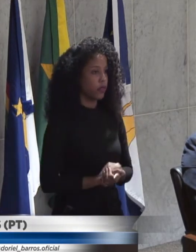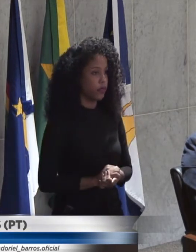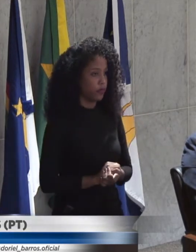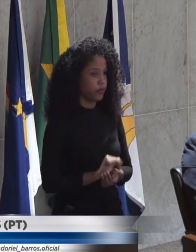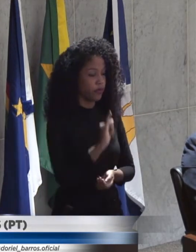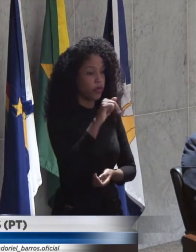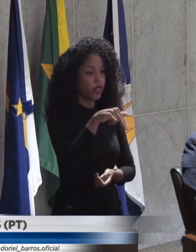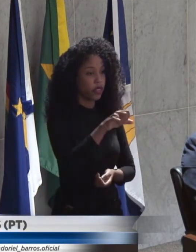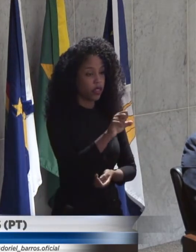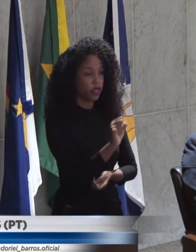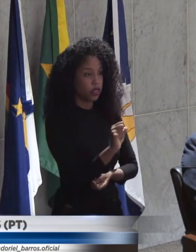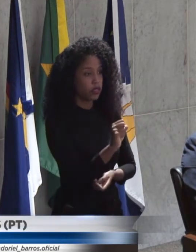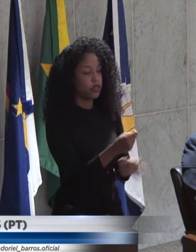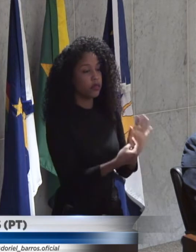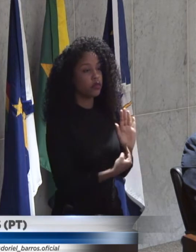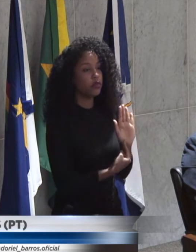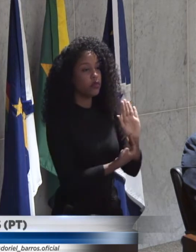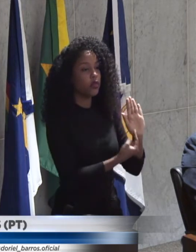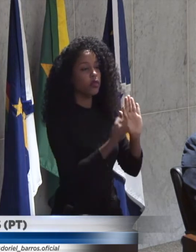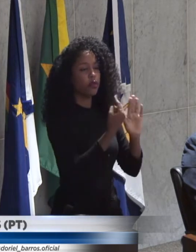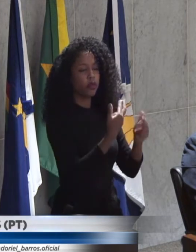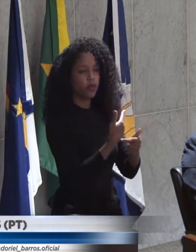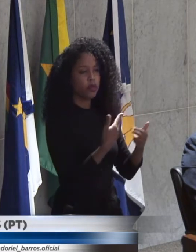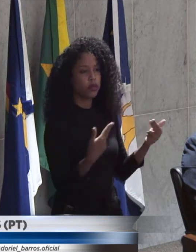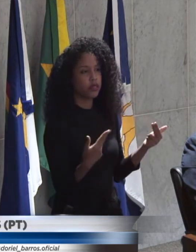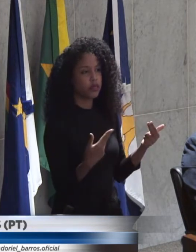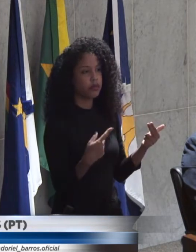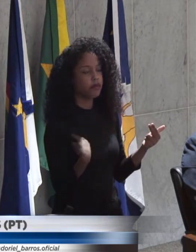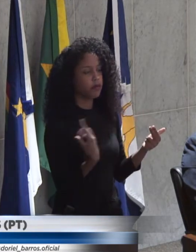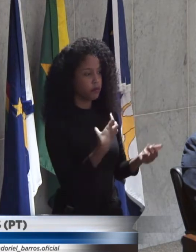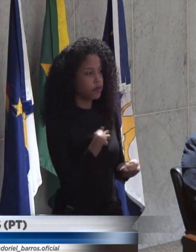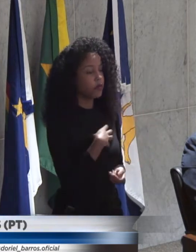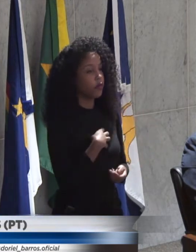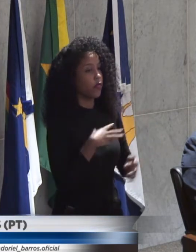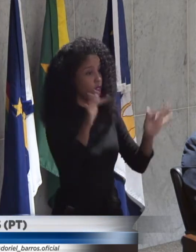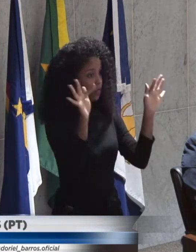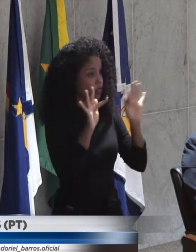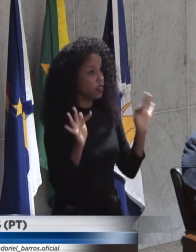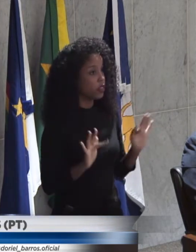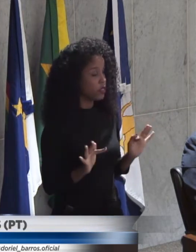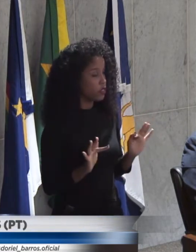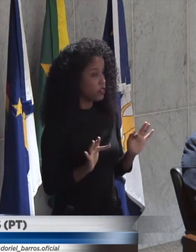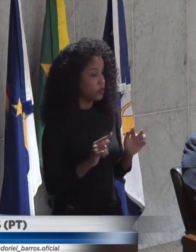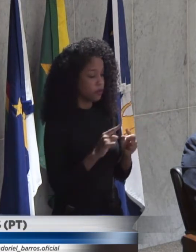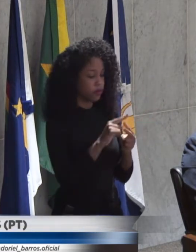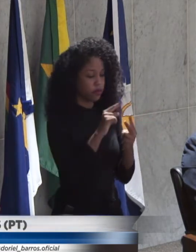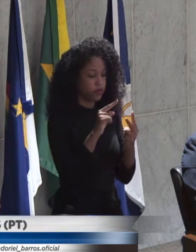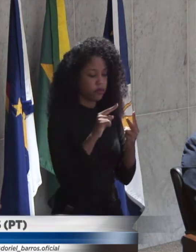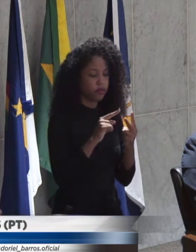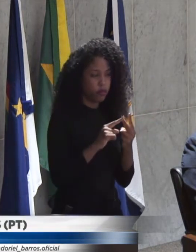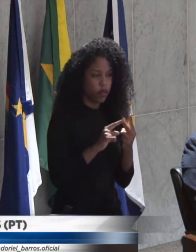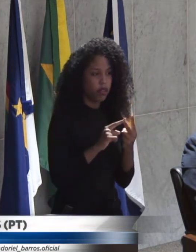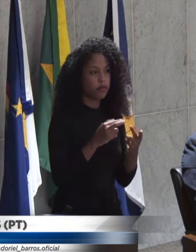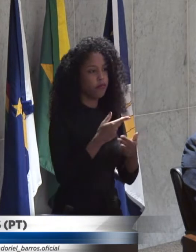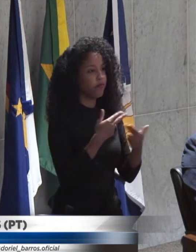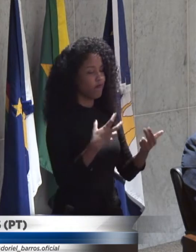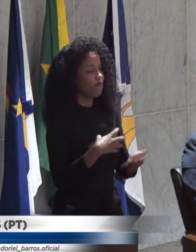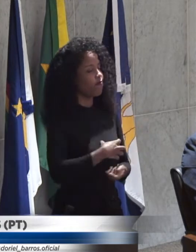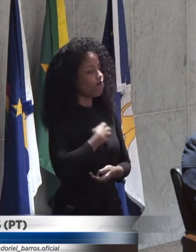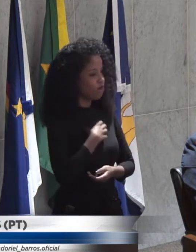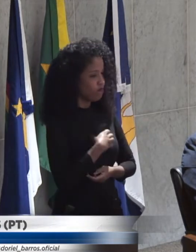trouxe aqui uma coisa que nos deixa animado e outra que nos deixa